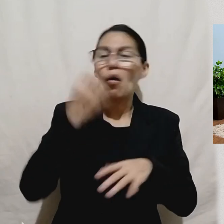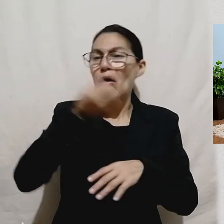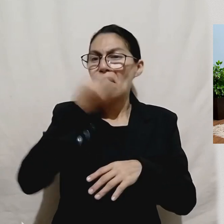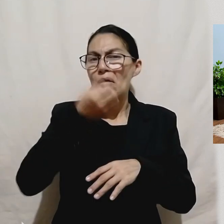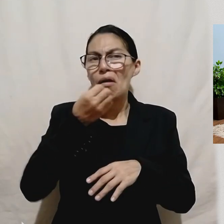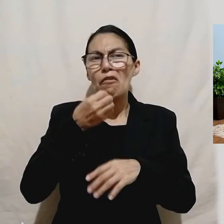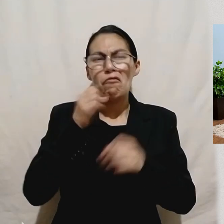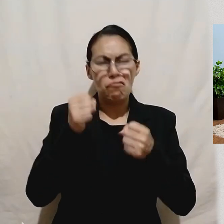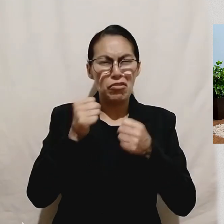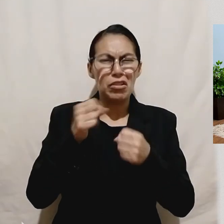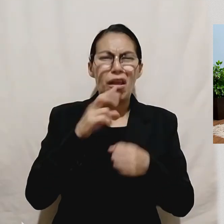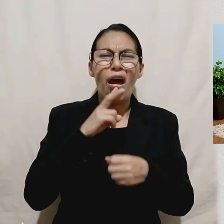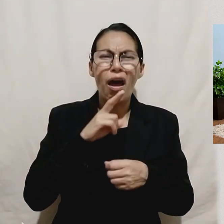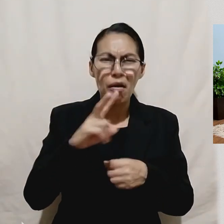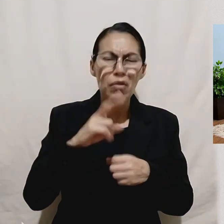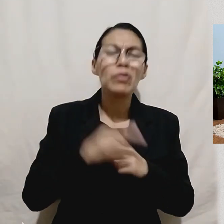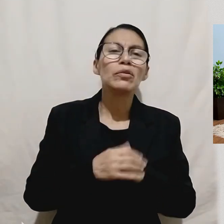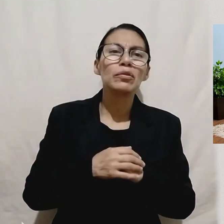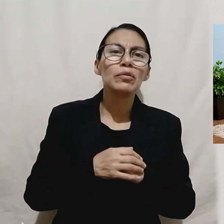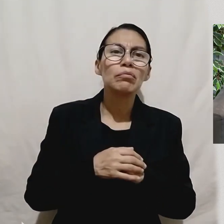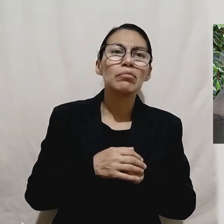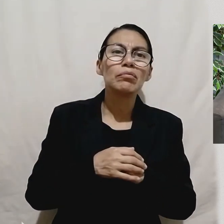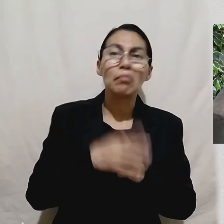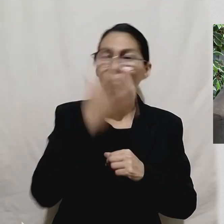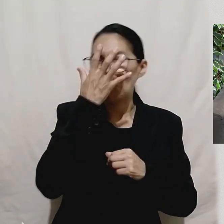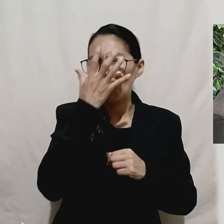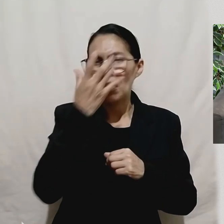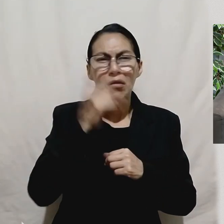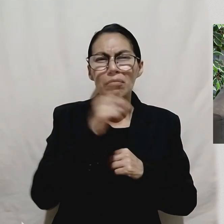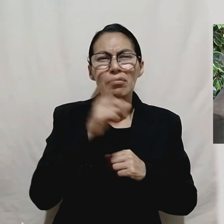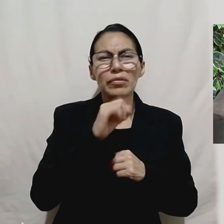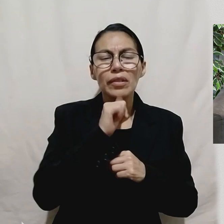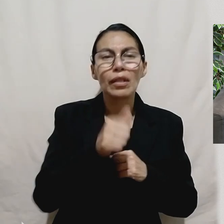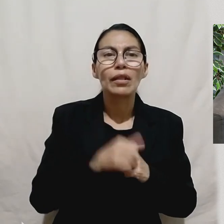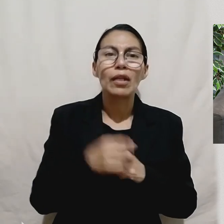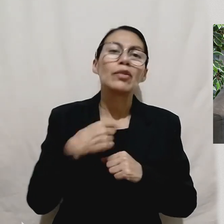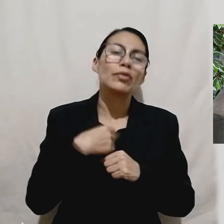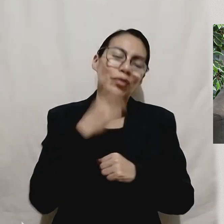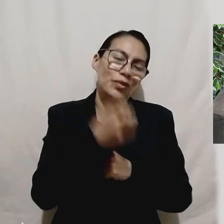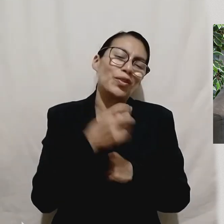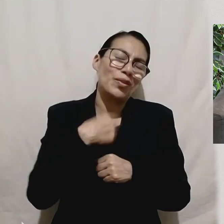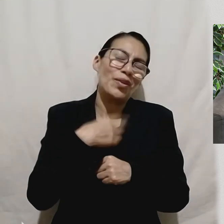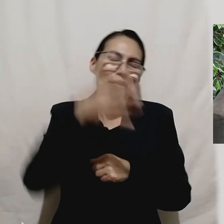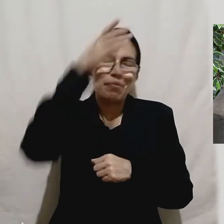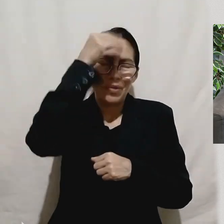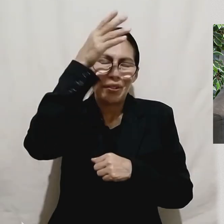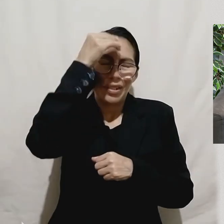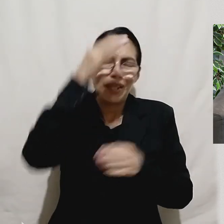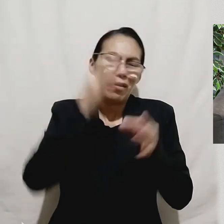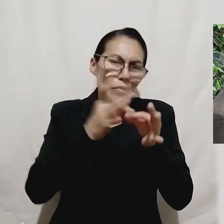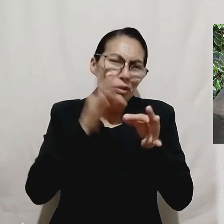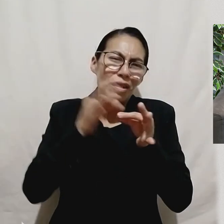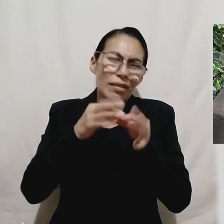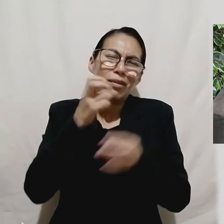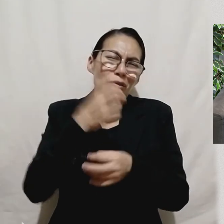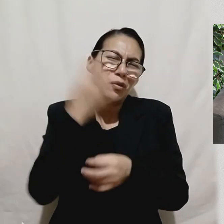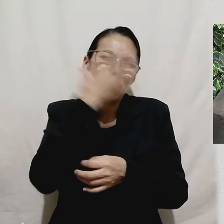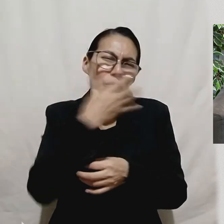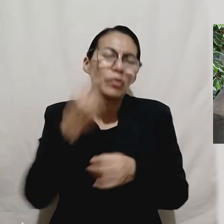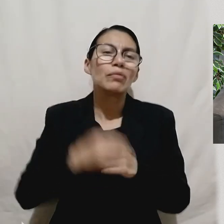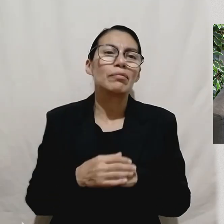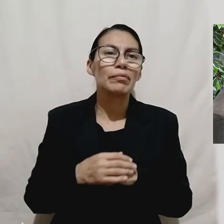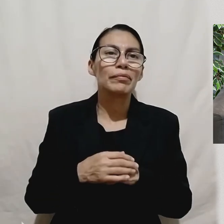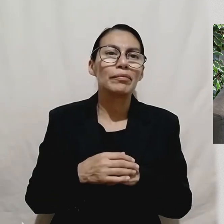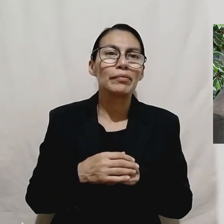en voz alta Pues no le daba pena hacer las oraciones en voz alta entonces con ella siempre lo aprendí que la oración era algo así era algo constante era algo